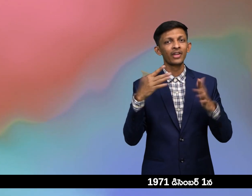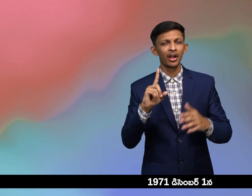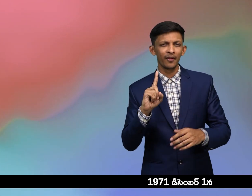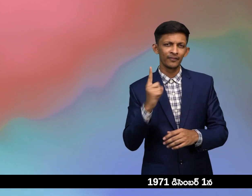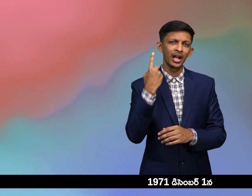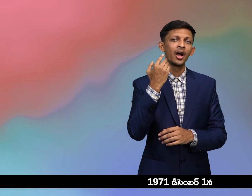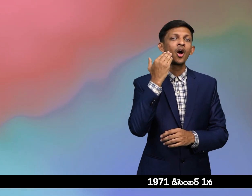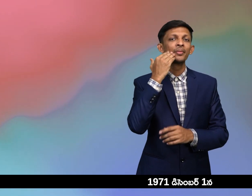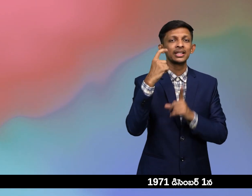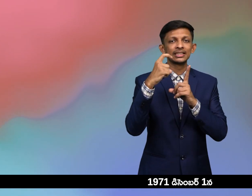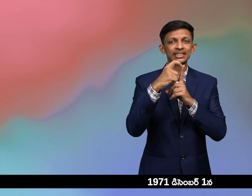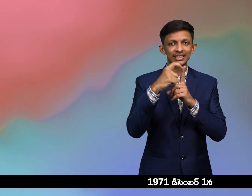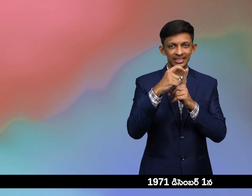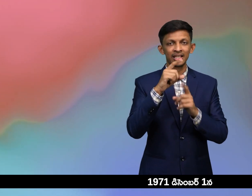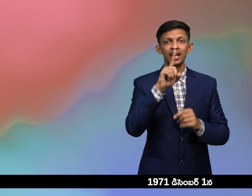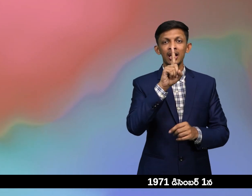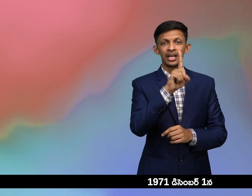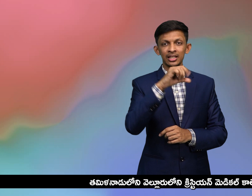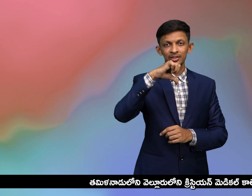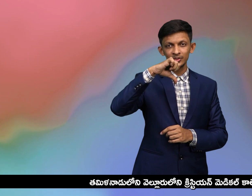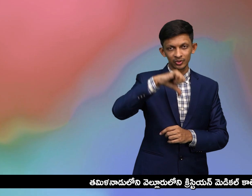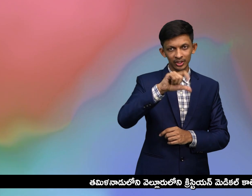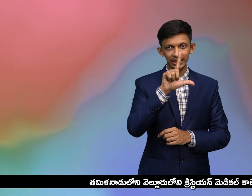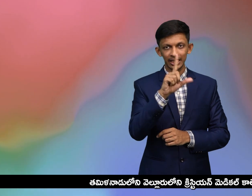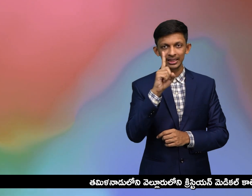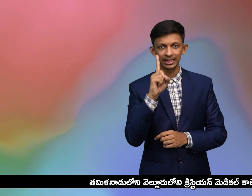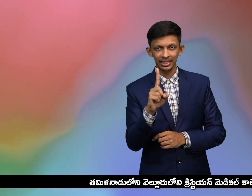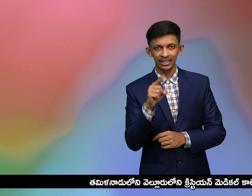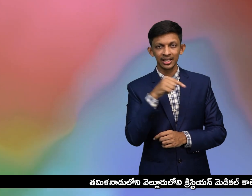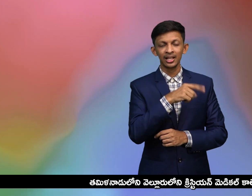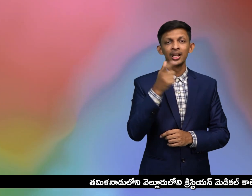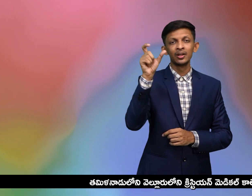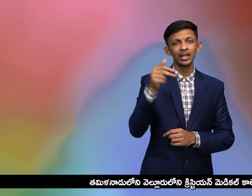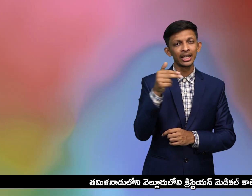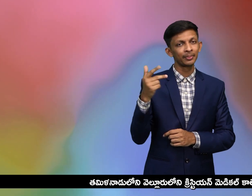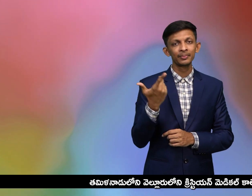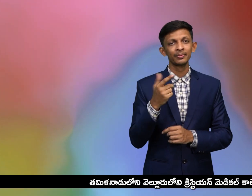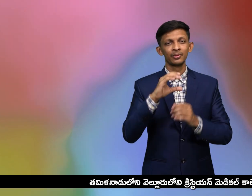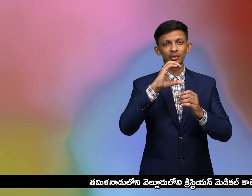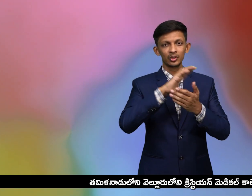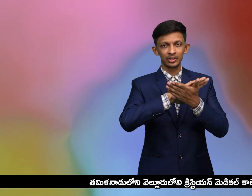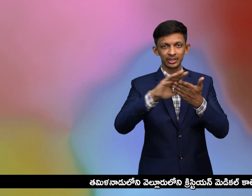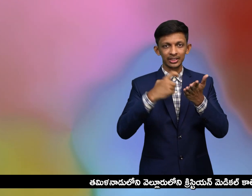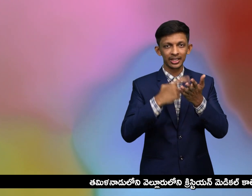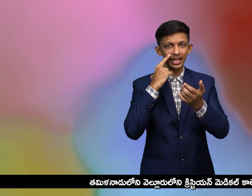1971 డిసెంబర్ 1న తమిళనాడులోని వెల్లూరులోని క్రిస్టియన్ మెడికల్